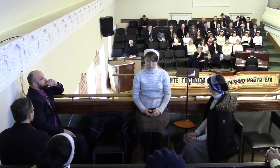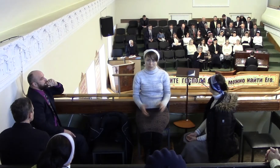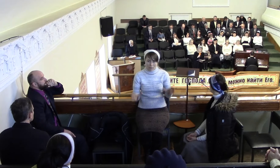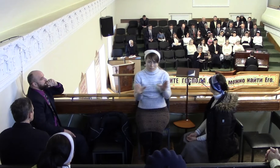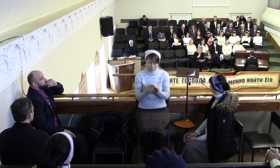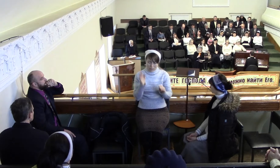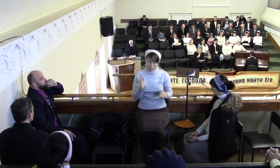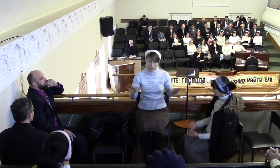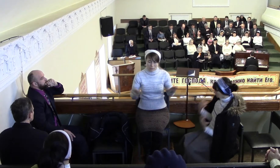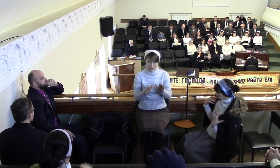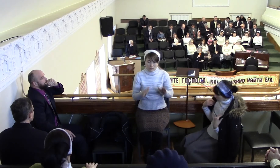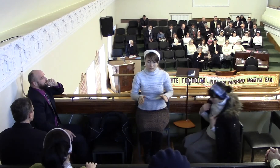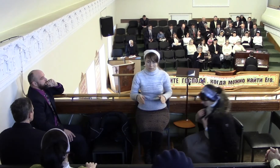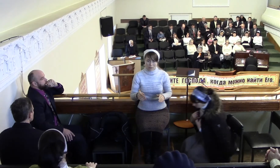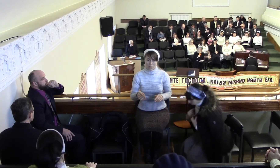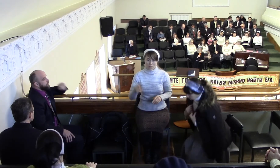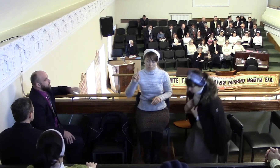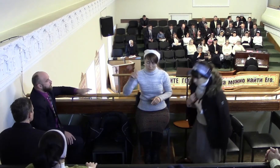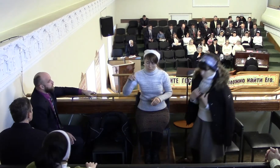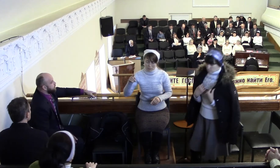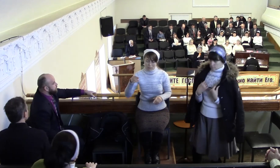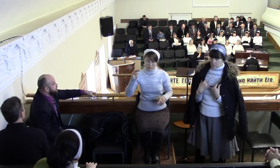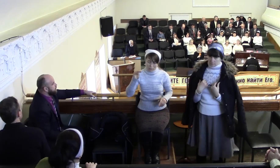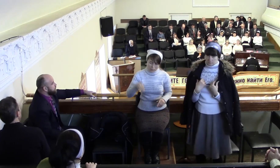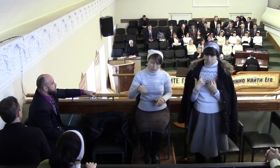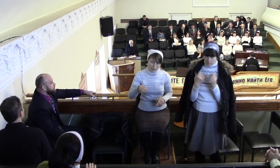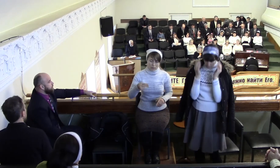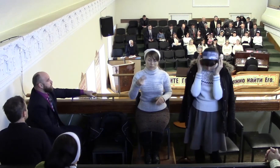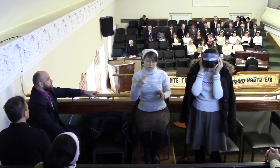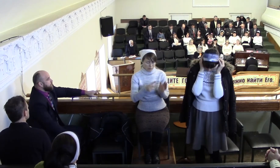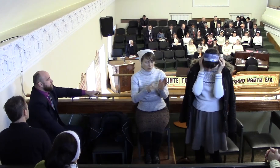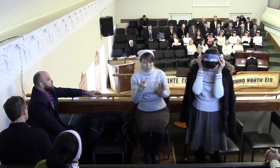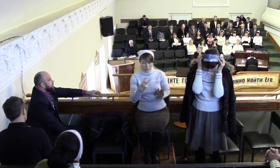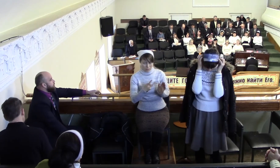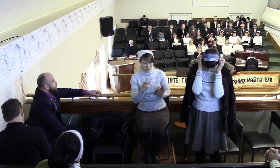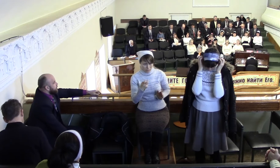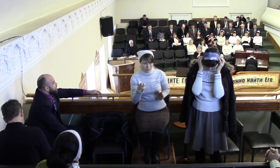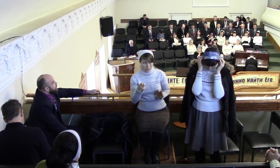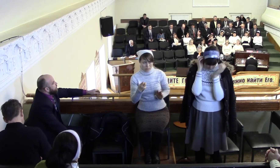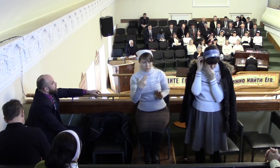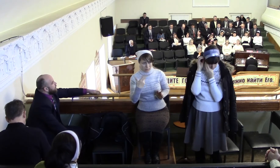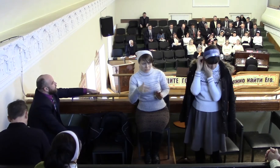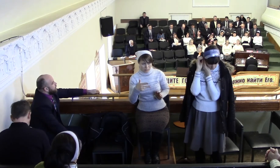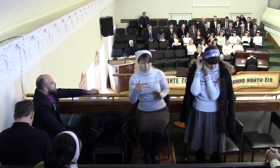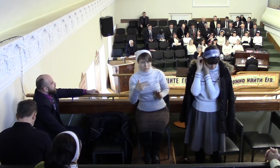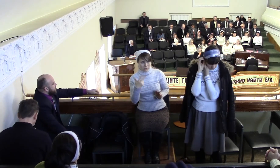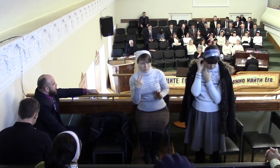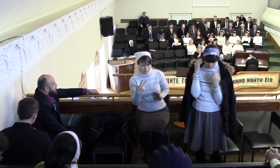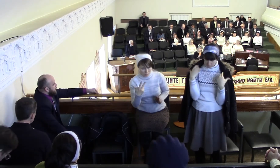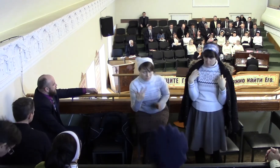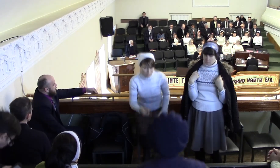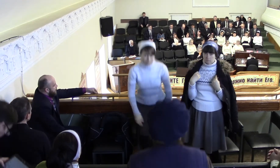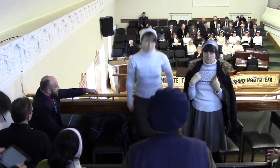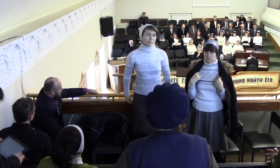хочу вместе споем из сборника номер 1233. Иисусу, Избавителю, Царю Царей, Христу, победу,